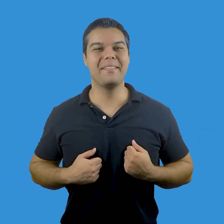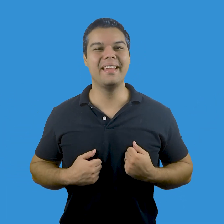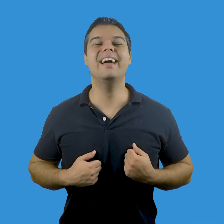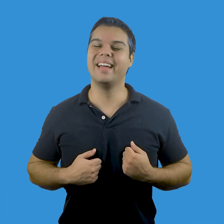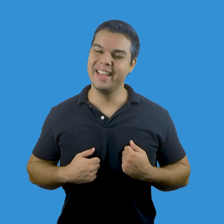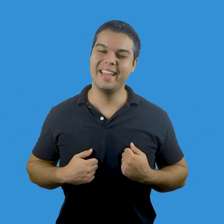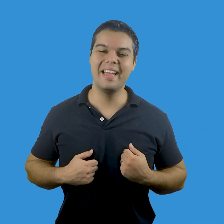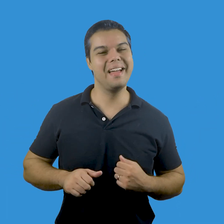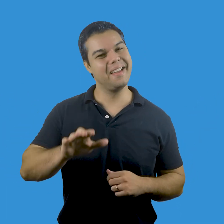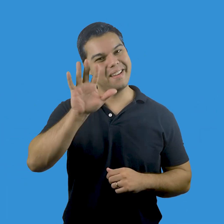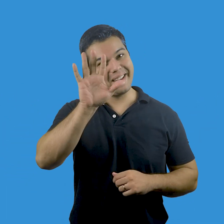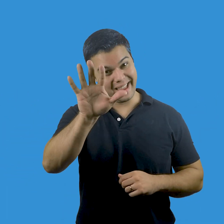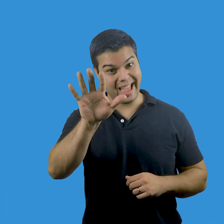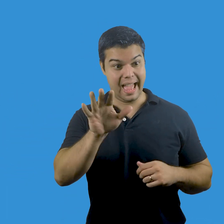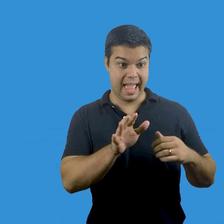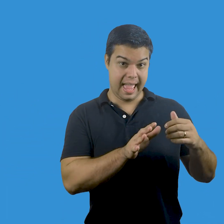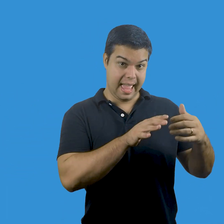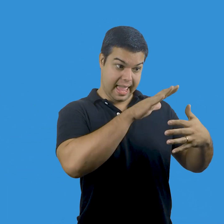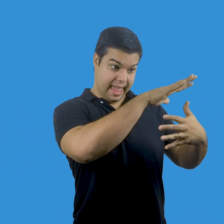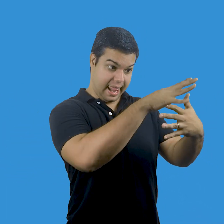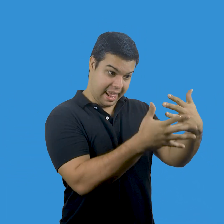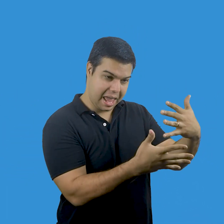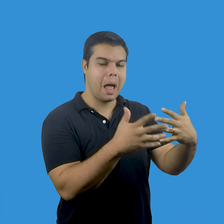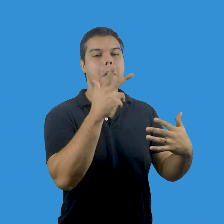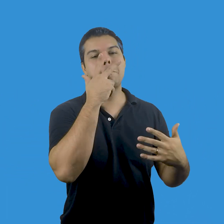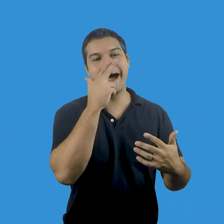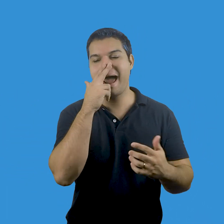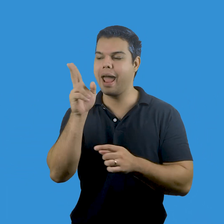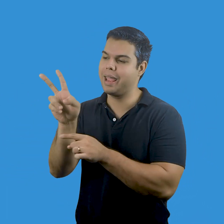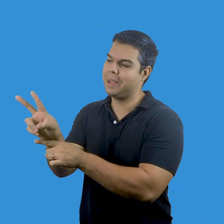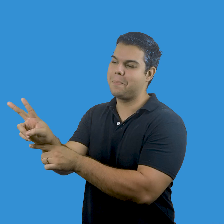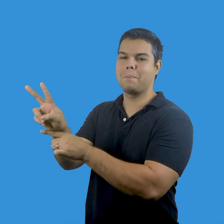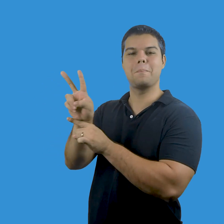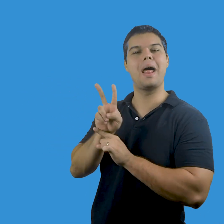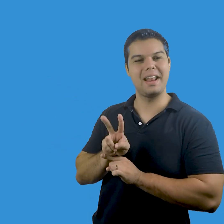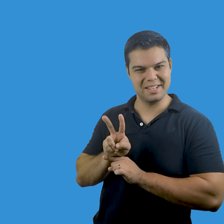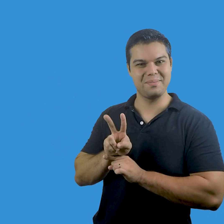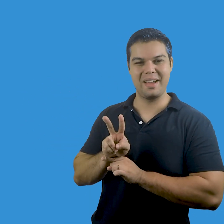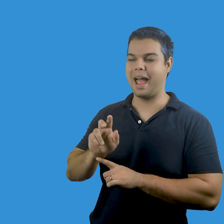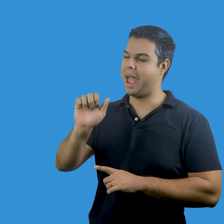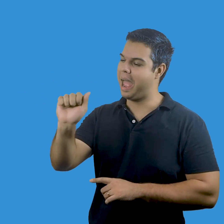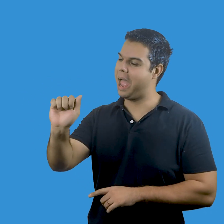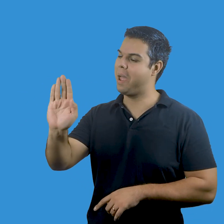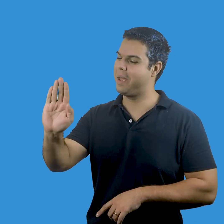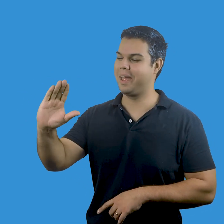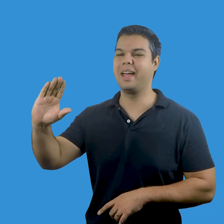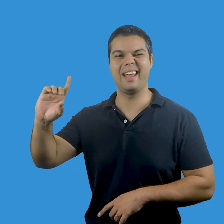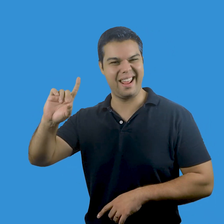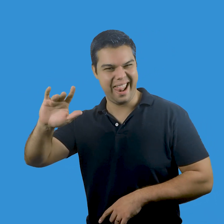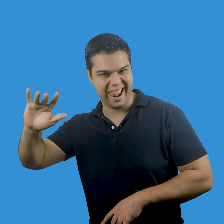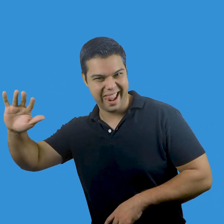do português. Libras toma por empréstimo, por assim dizer, tanto o alfabeto quanto os